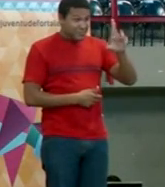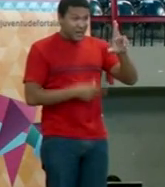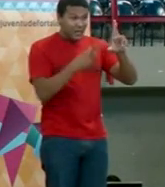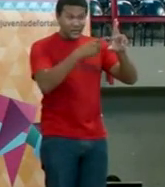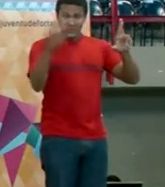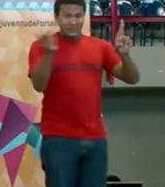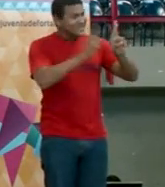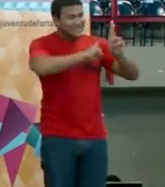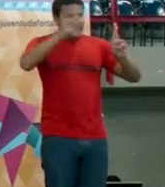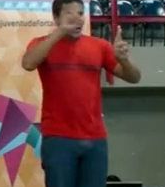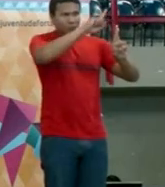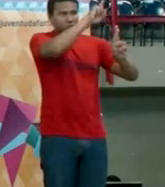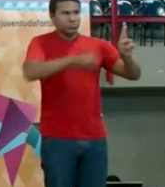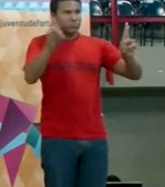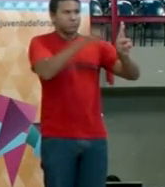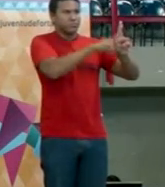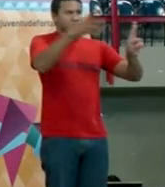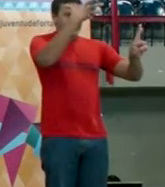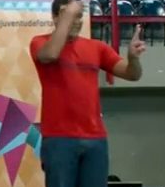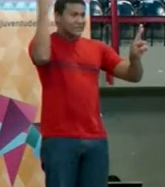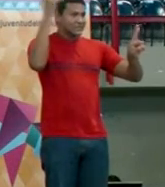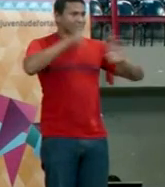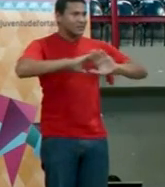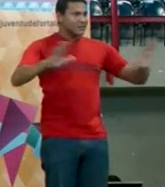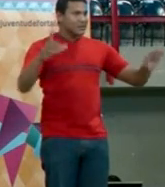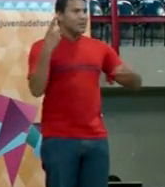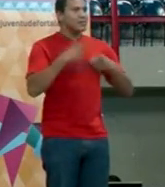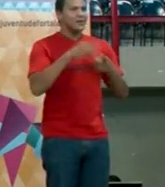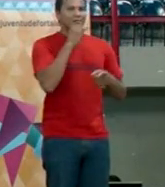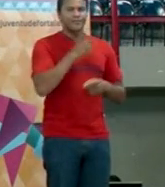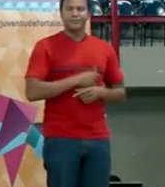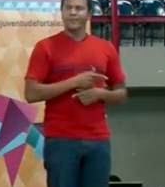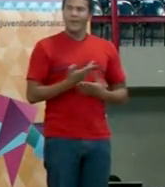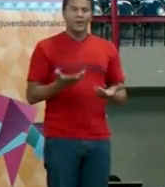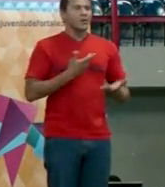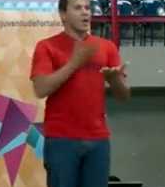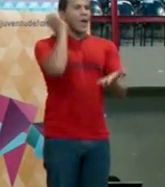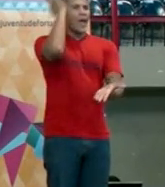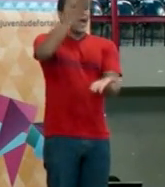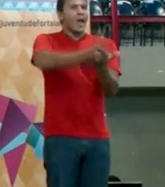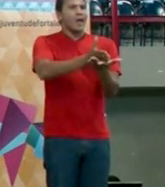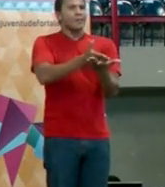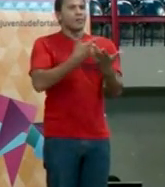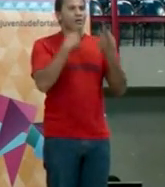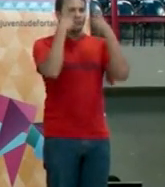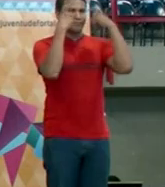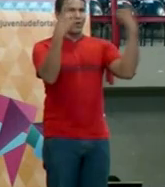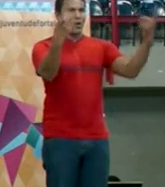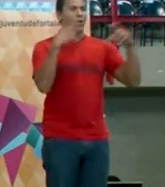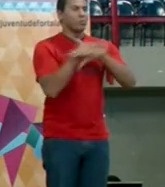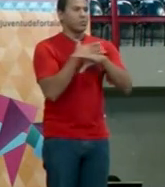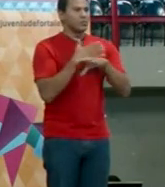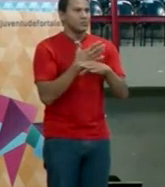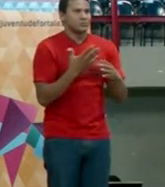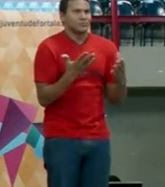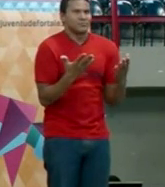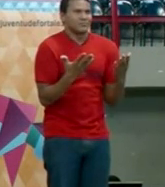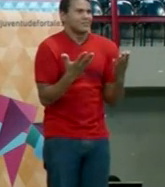Tem gente que diz assim, o tema é violência, e diz, para acabar a violência urbana, pessoal, bota na sua